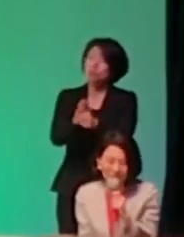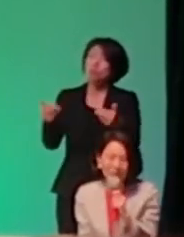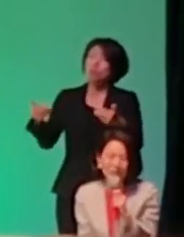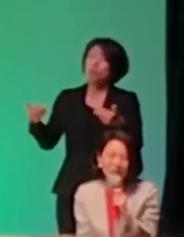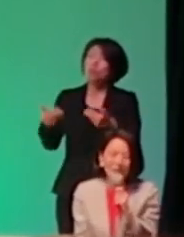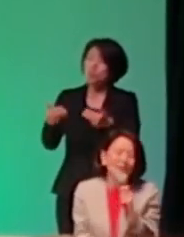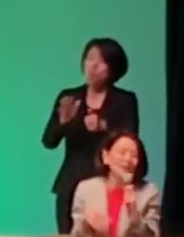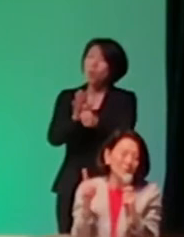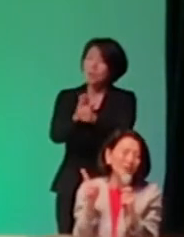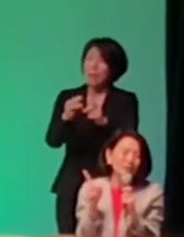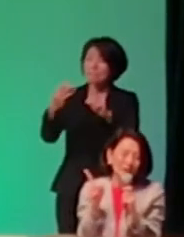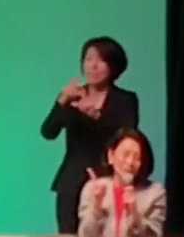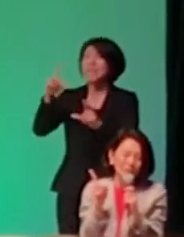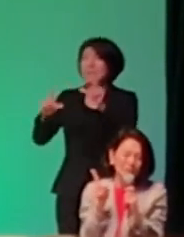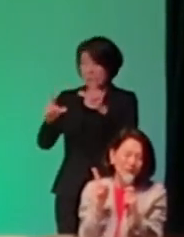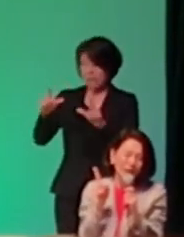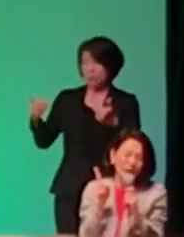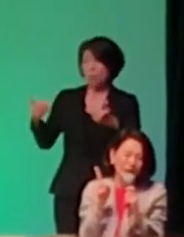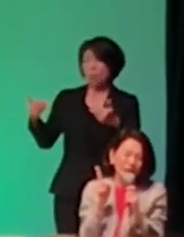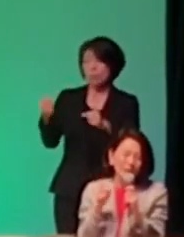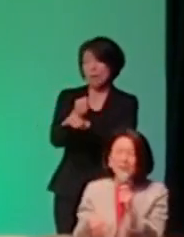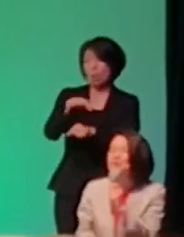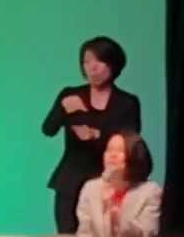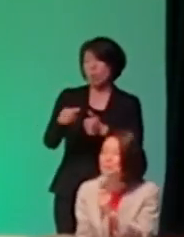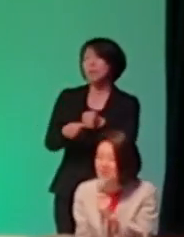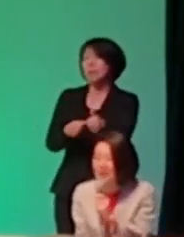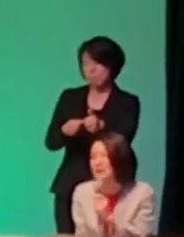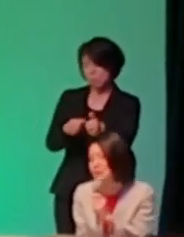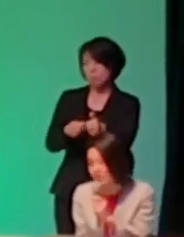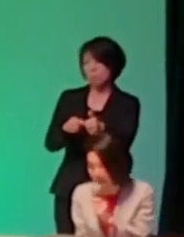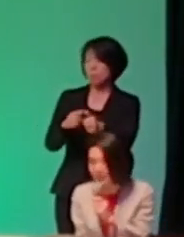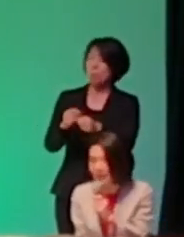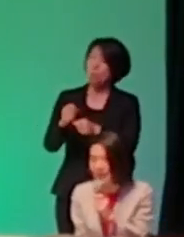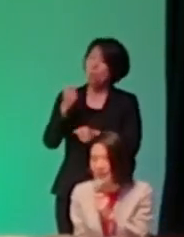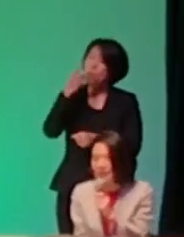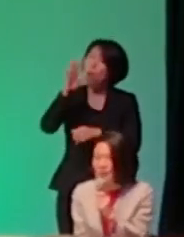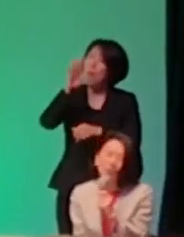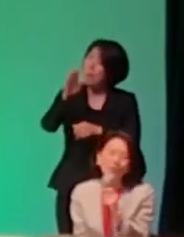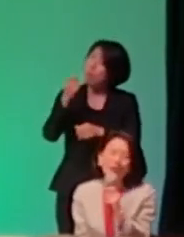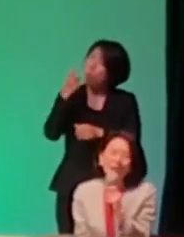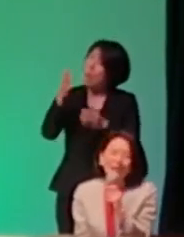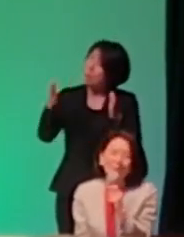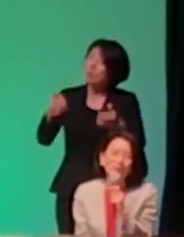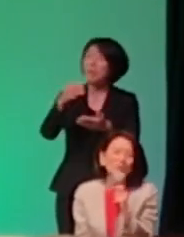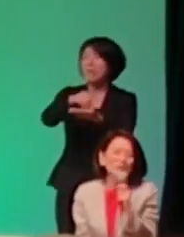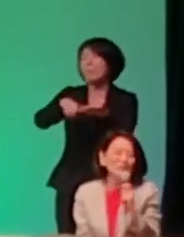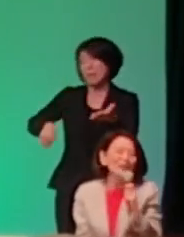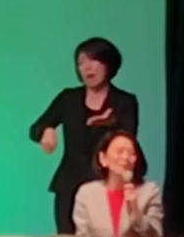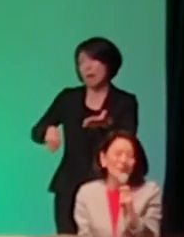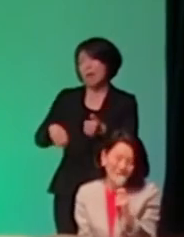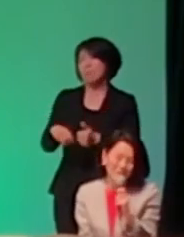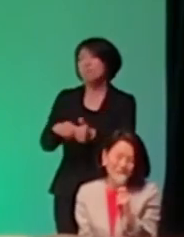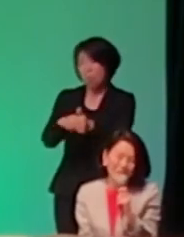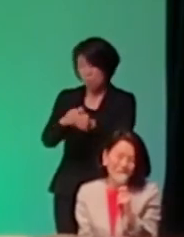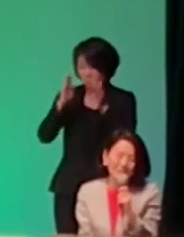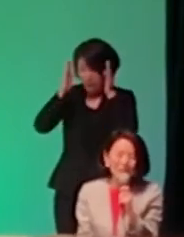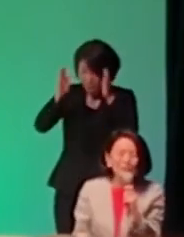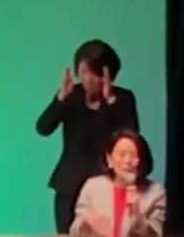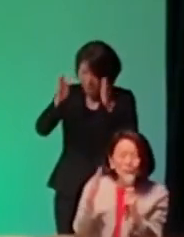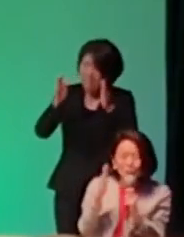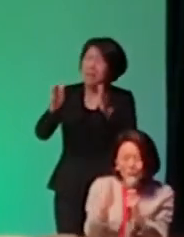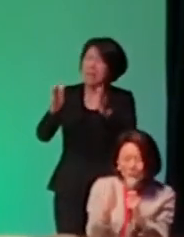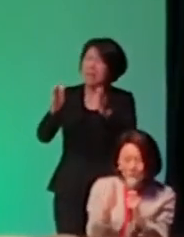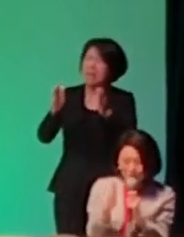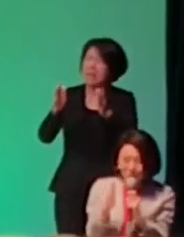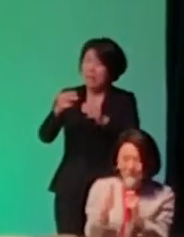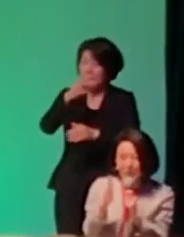いていまして、1件目の作業所実は辞めてしまいました、半年ぐらいで。というのは、息子もやっぱり頑張ってしまって、とりあえ